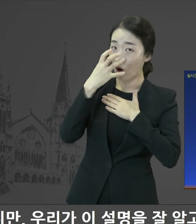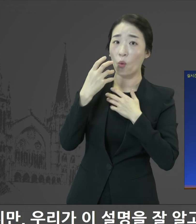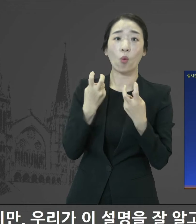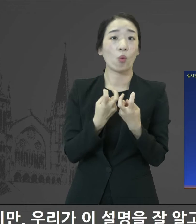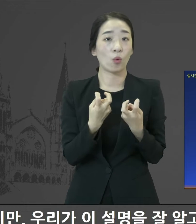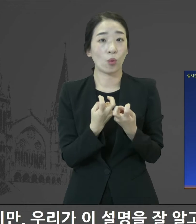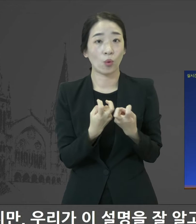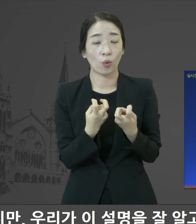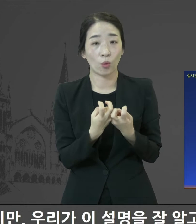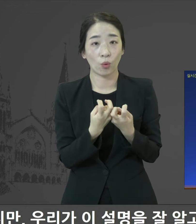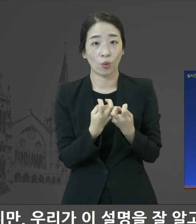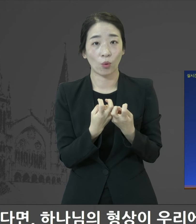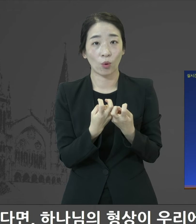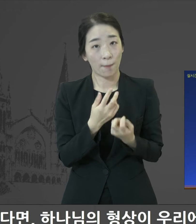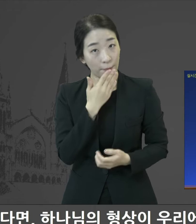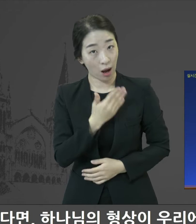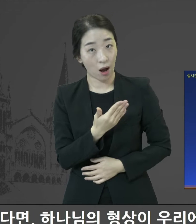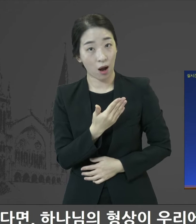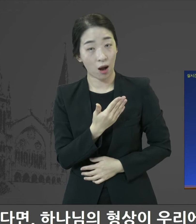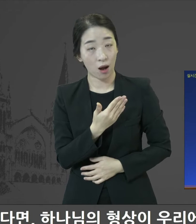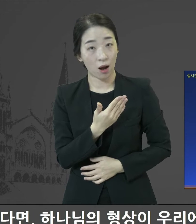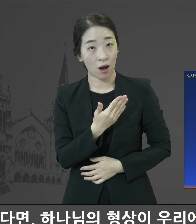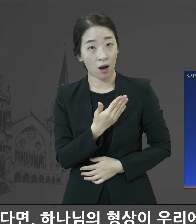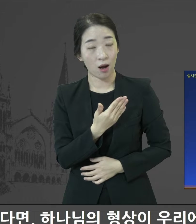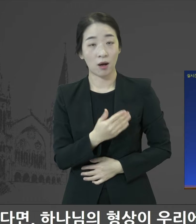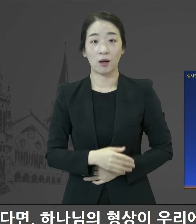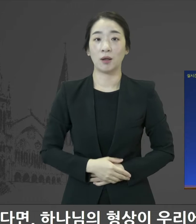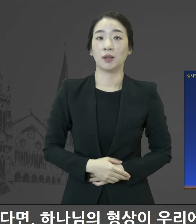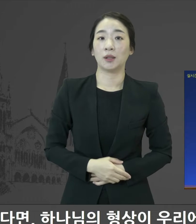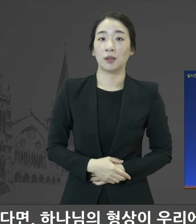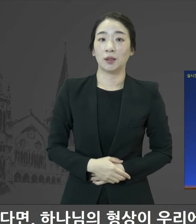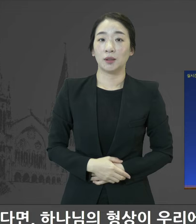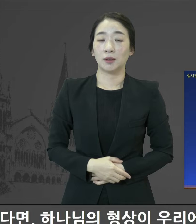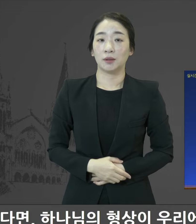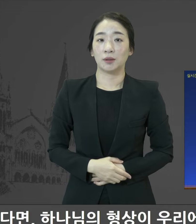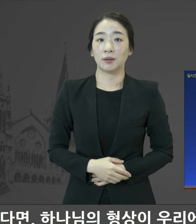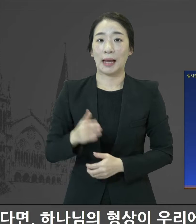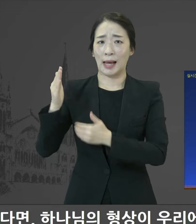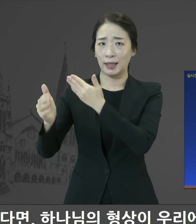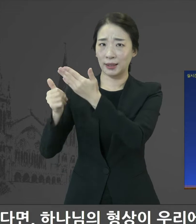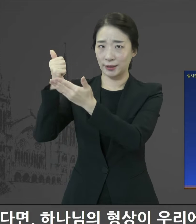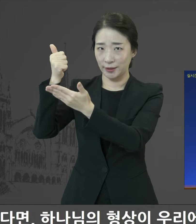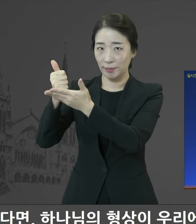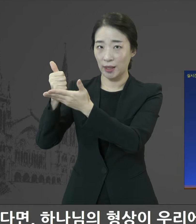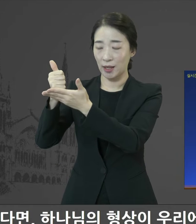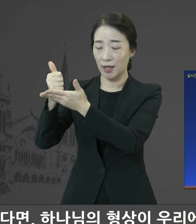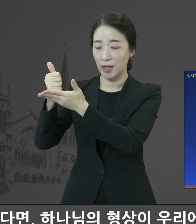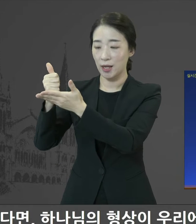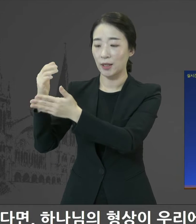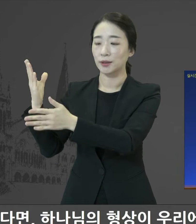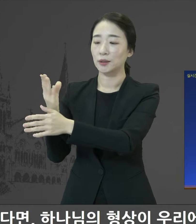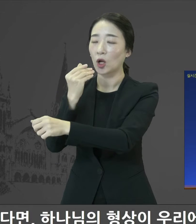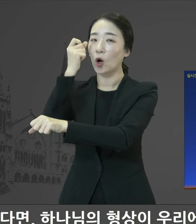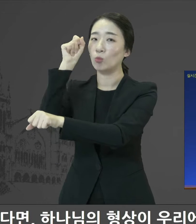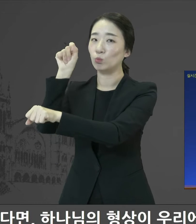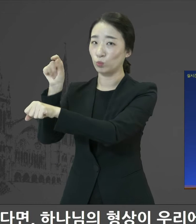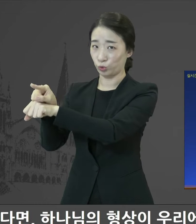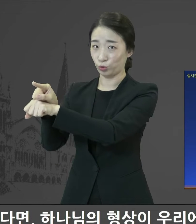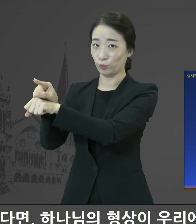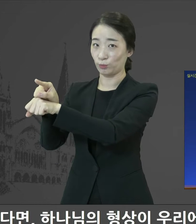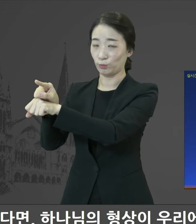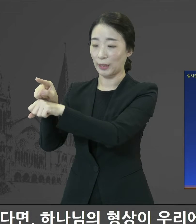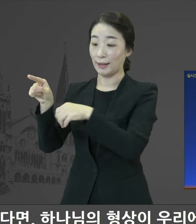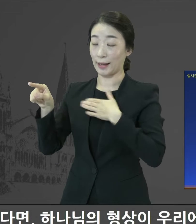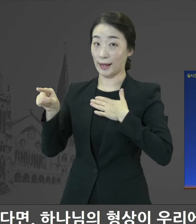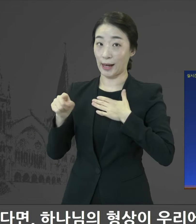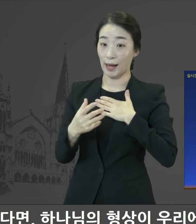어떻게 가능한 것일까요? 그것은 하나님의 성품을 우리가 가지게 될